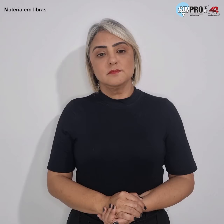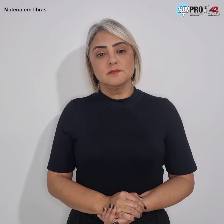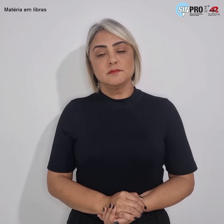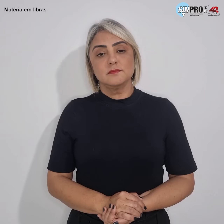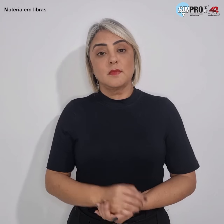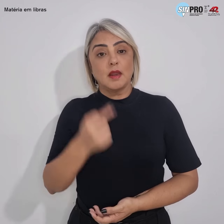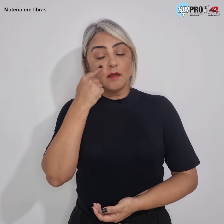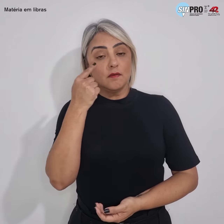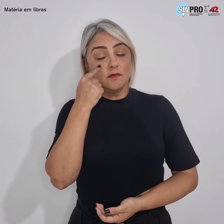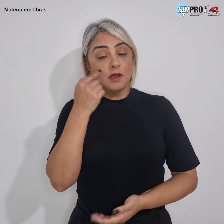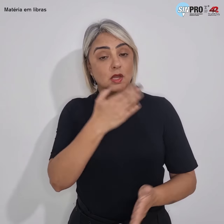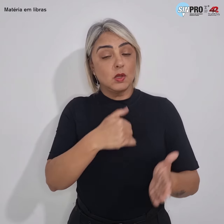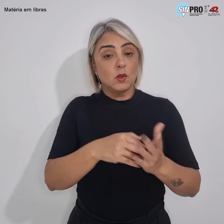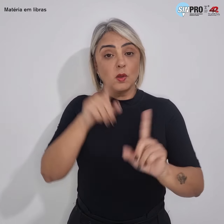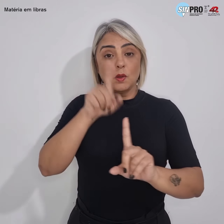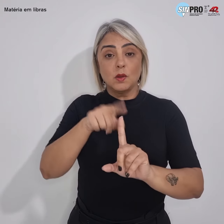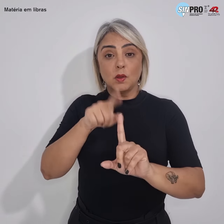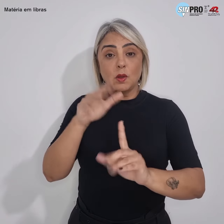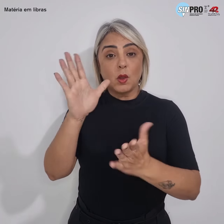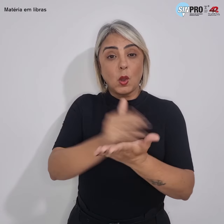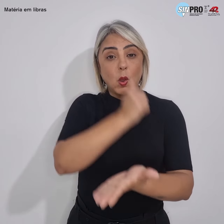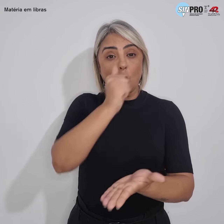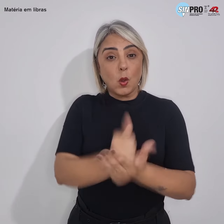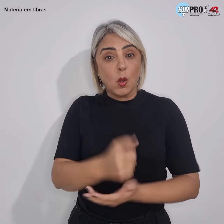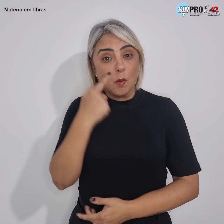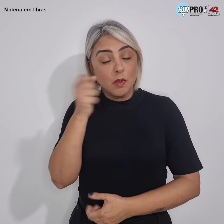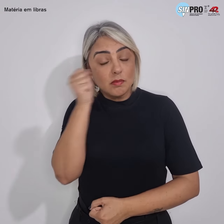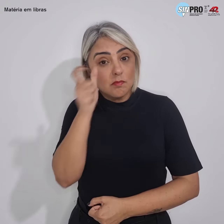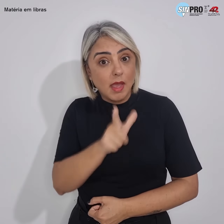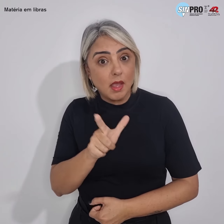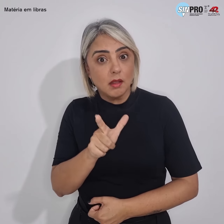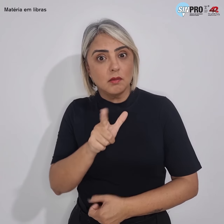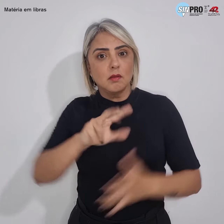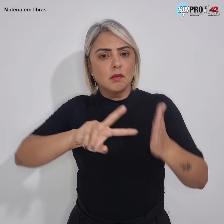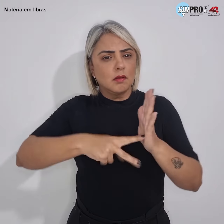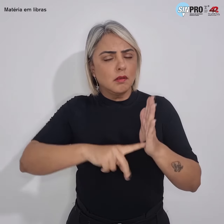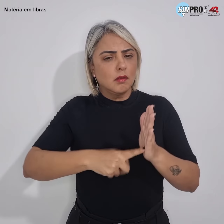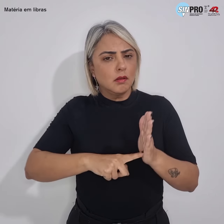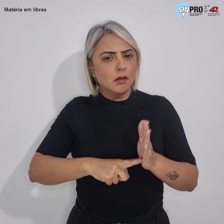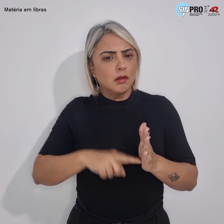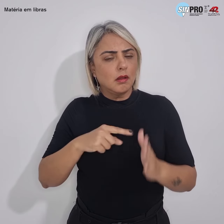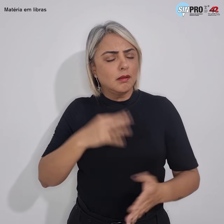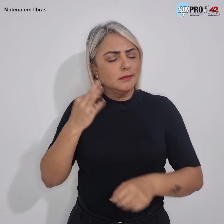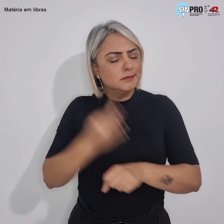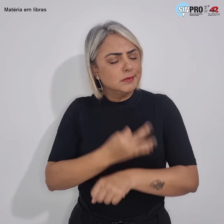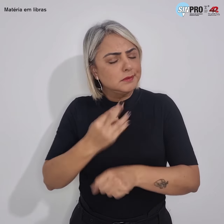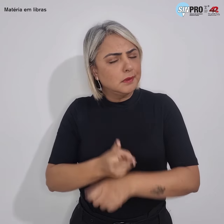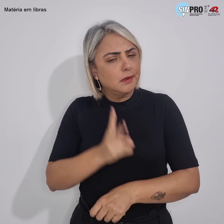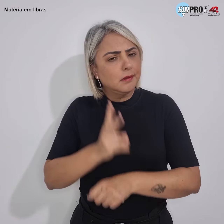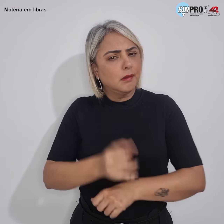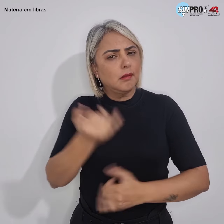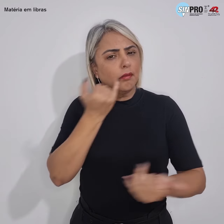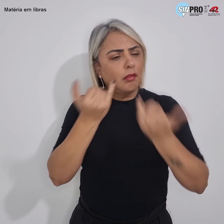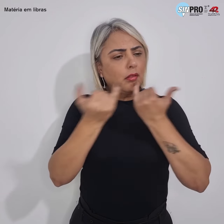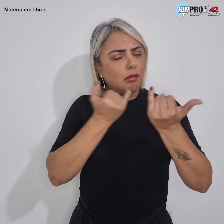Confira todos os tipos de golpe e fique atento. O Simpro, de forma incessante, vem informando a